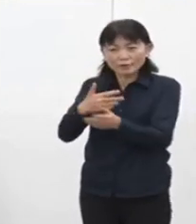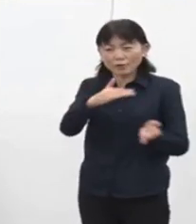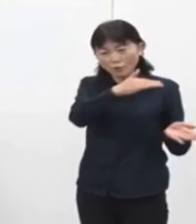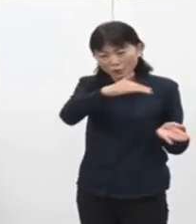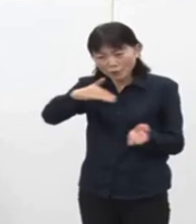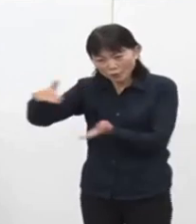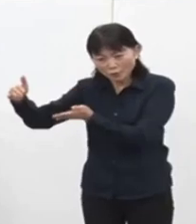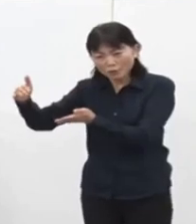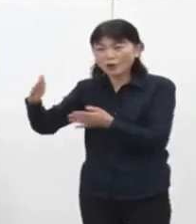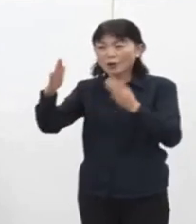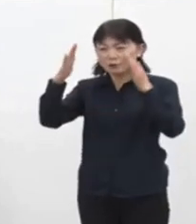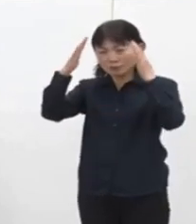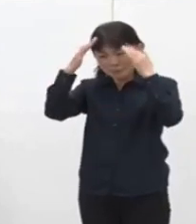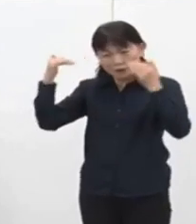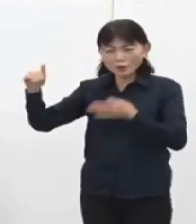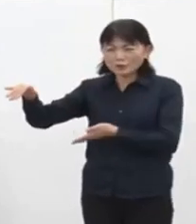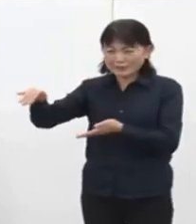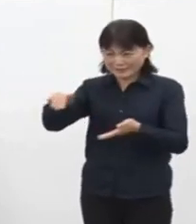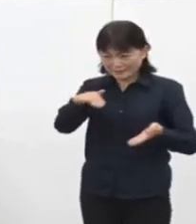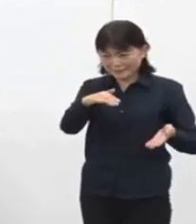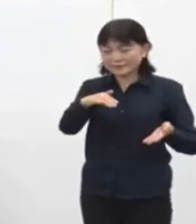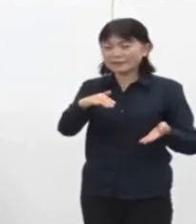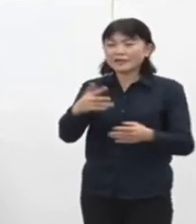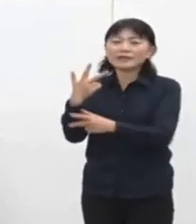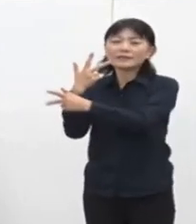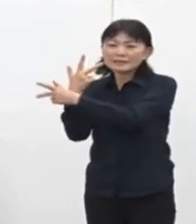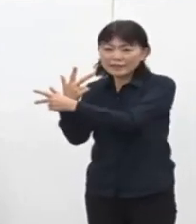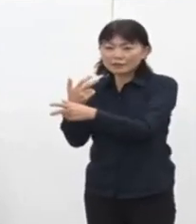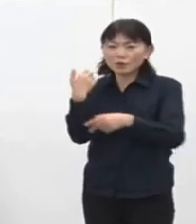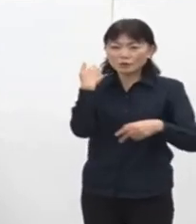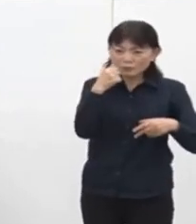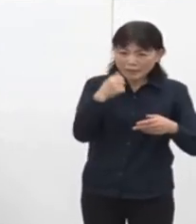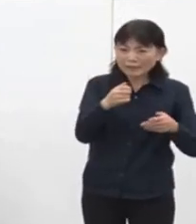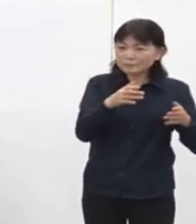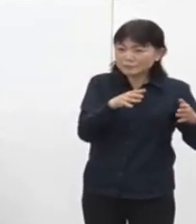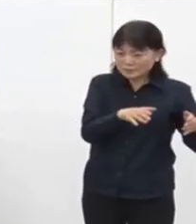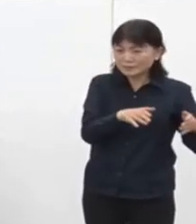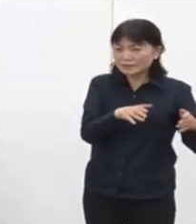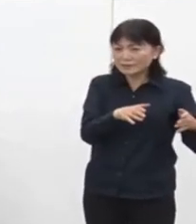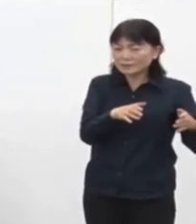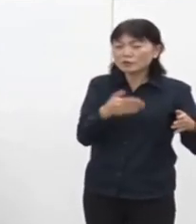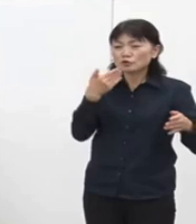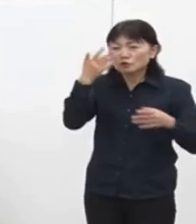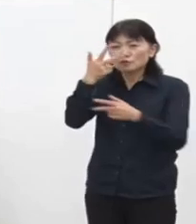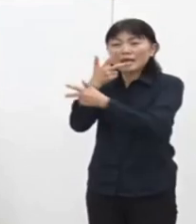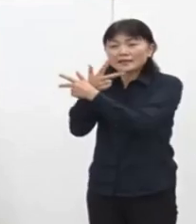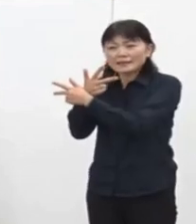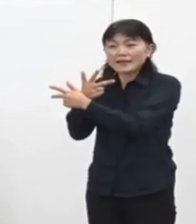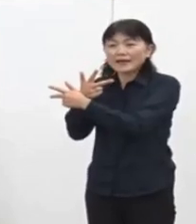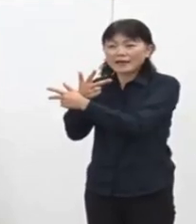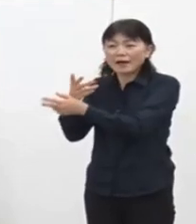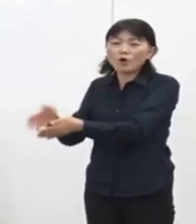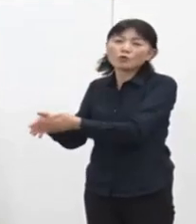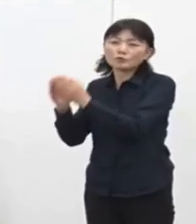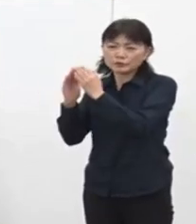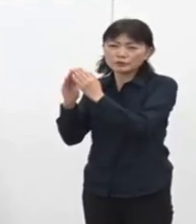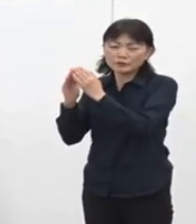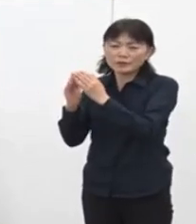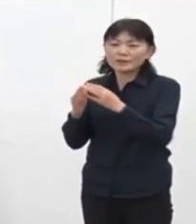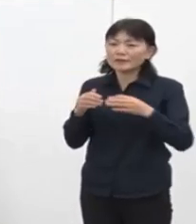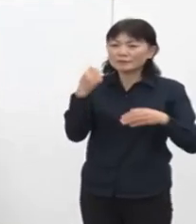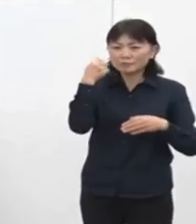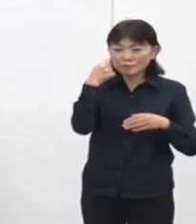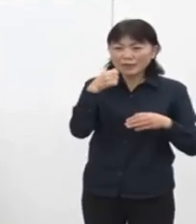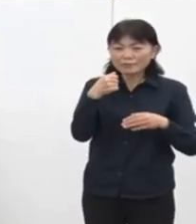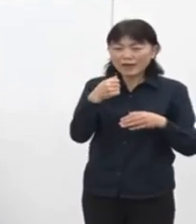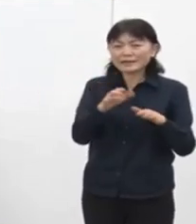のは、将来的には北と南、ちょうどシンボルとして梅北がオープンしますし、南エリアは難波